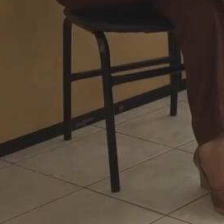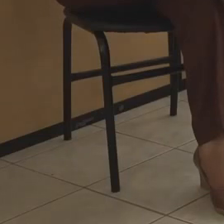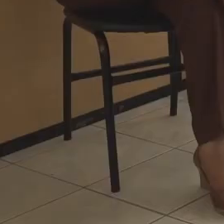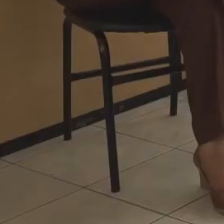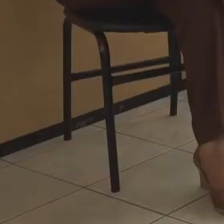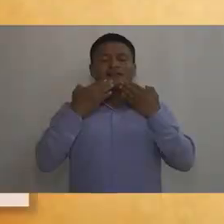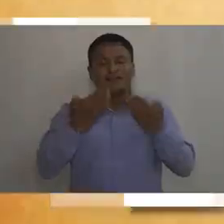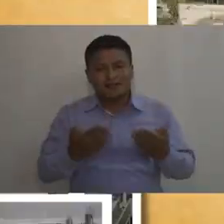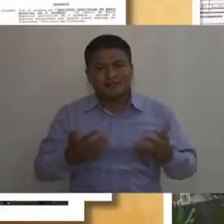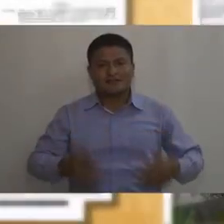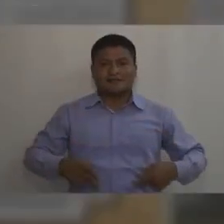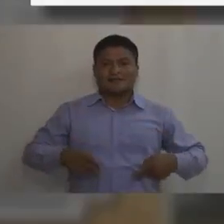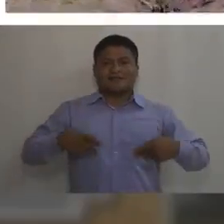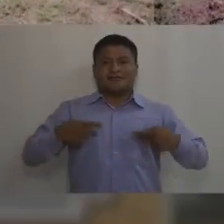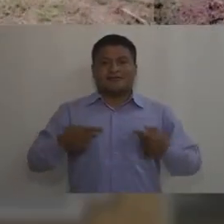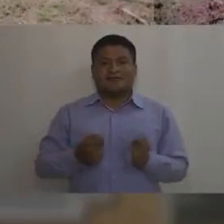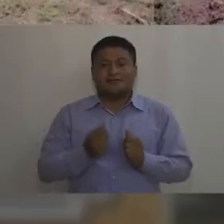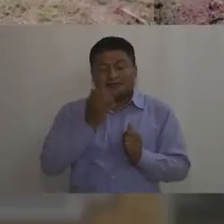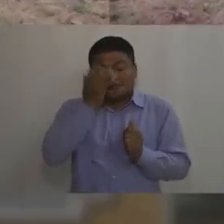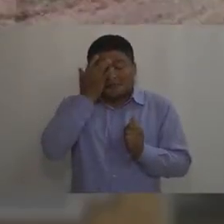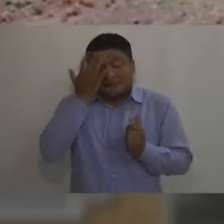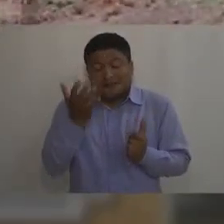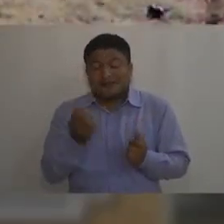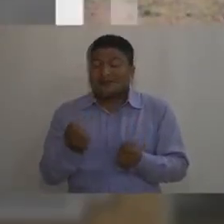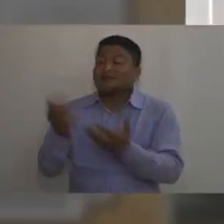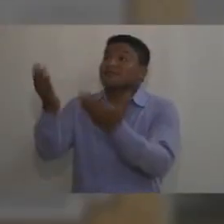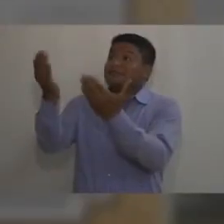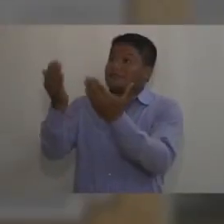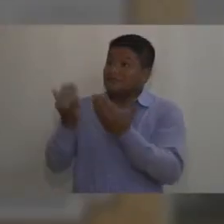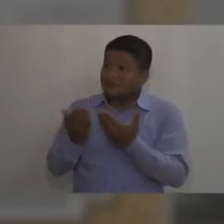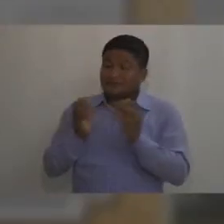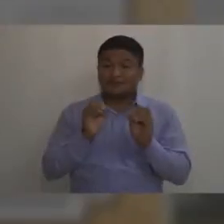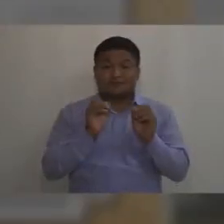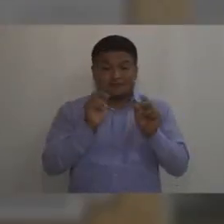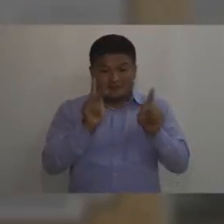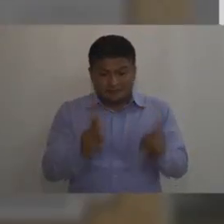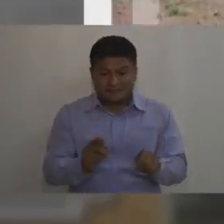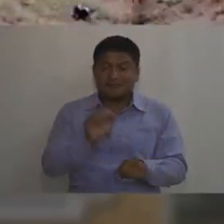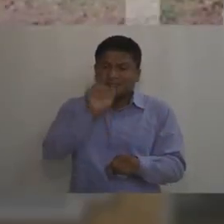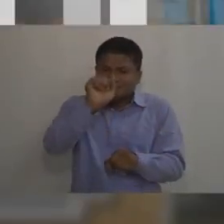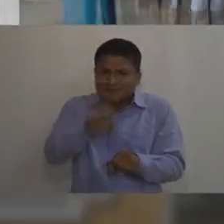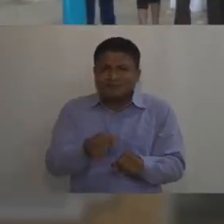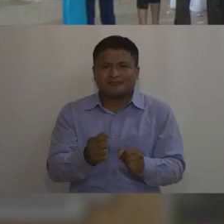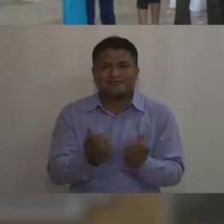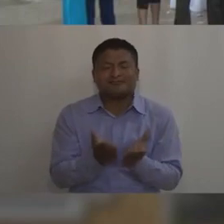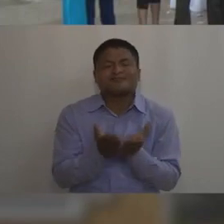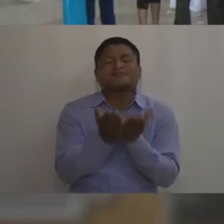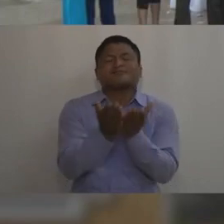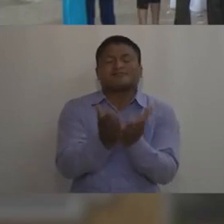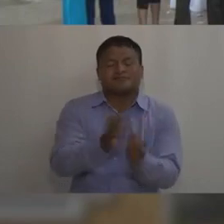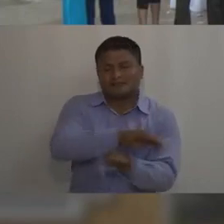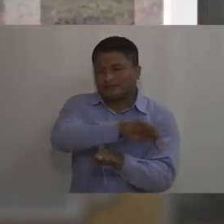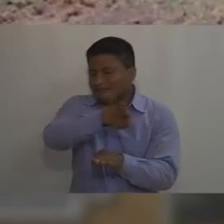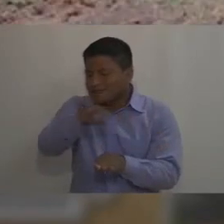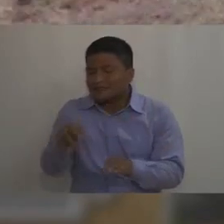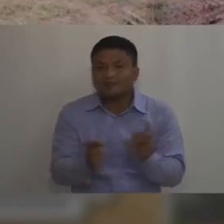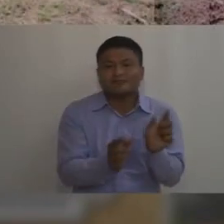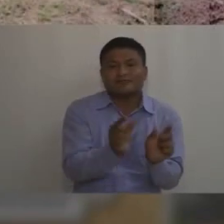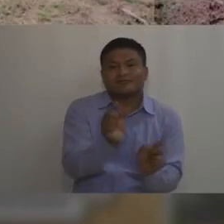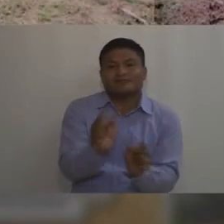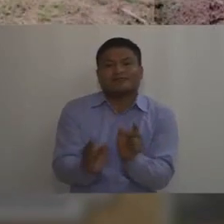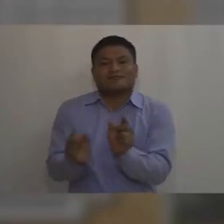muy agradecida con la vida por haberme dado la oportunidad de poder servir a mis semejantes y